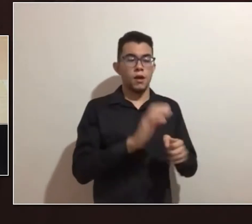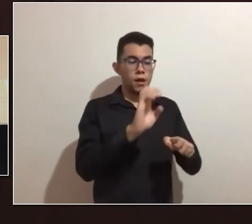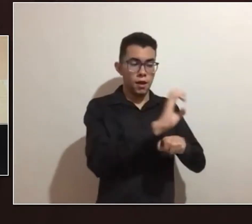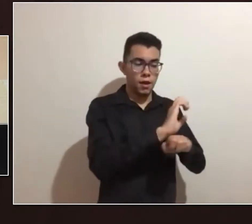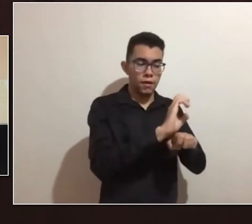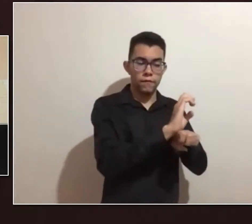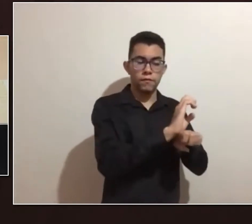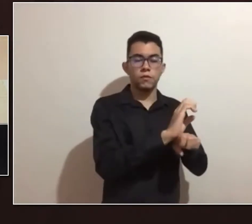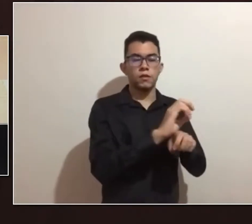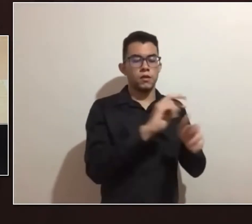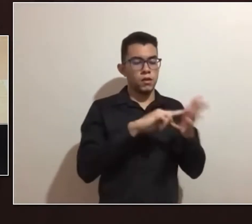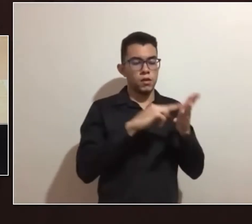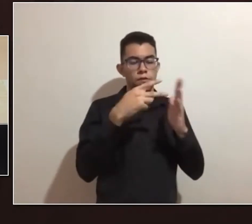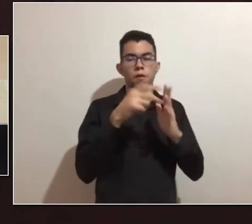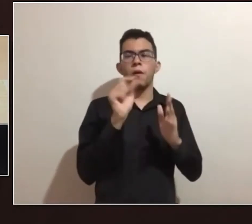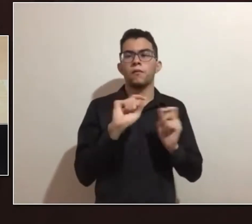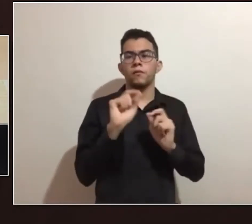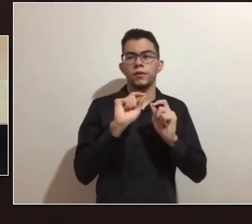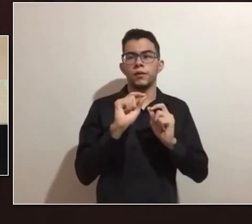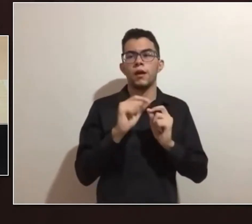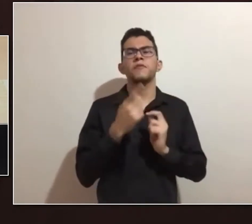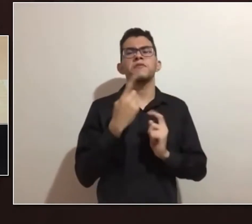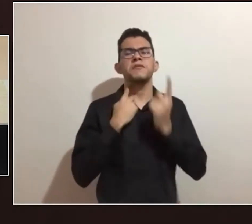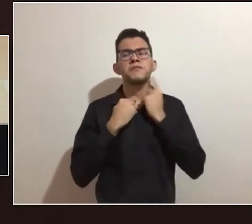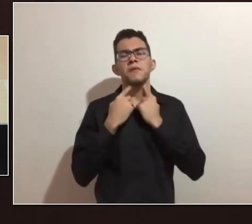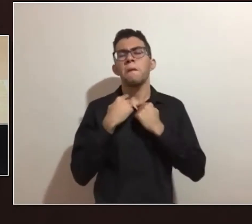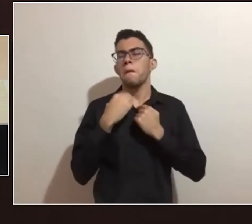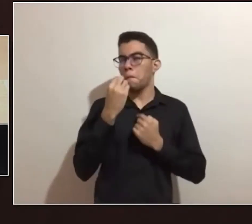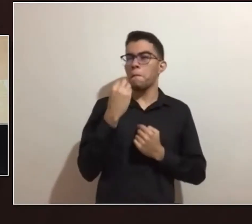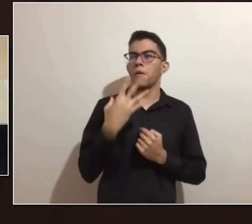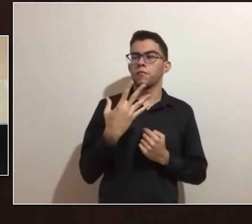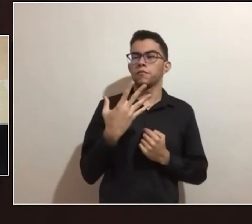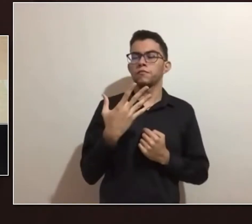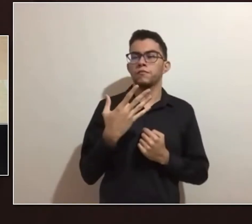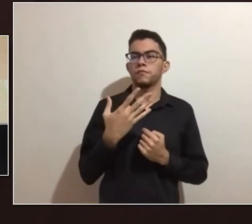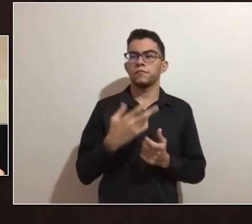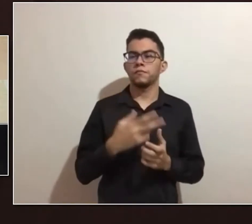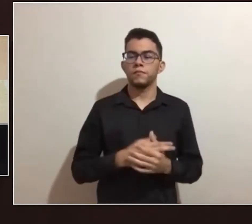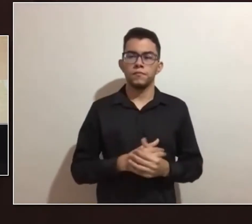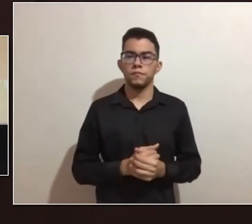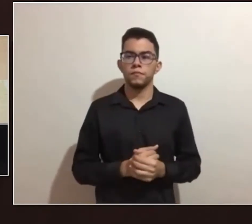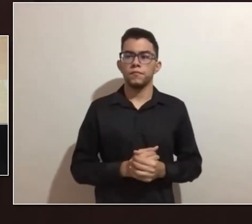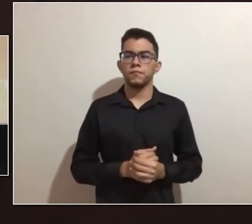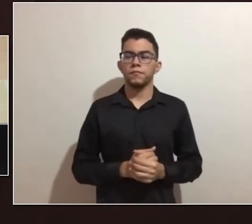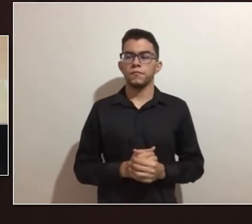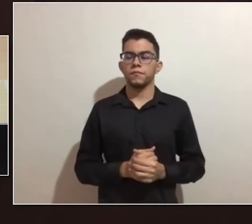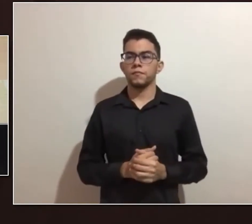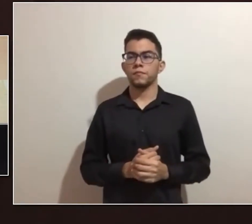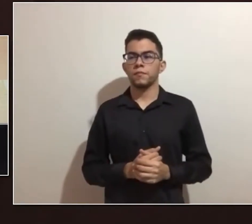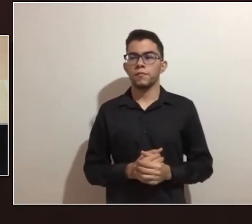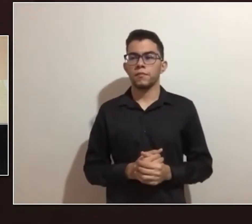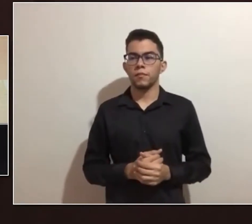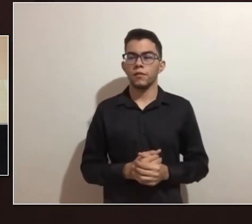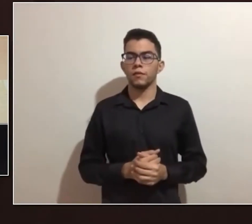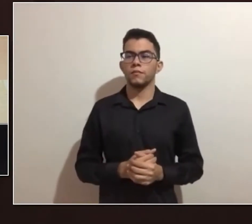desejável, e eu mostrei para os irmãos que a minha intenção era